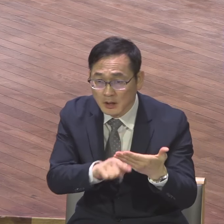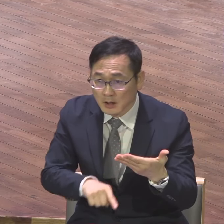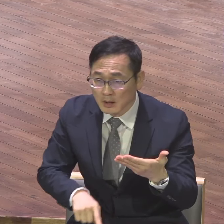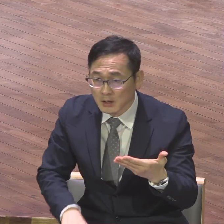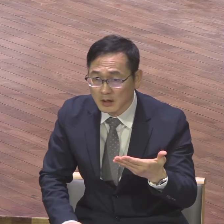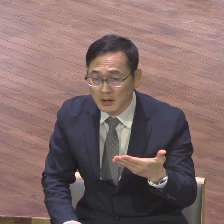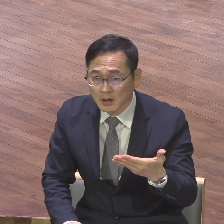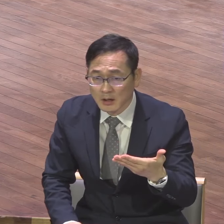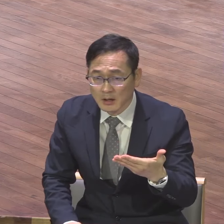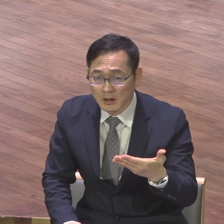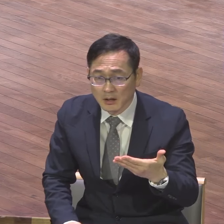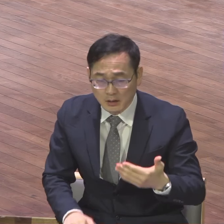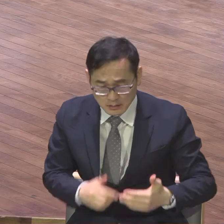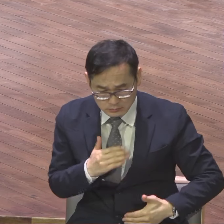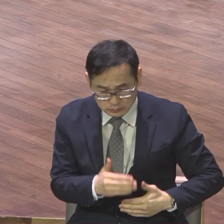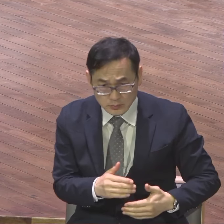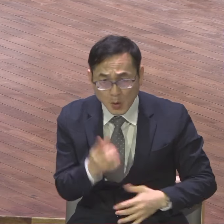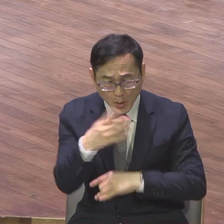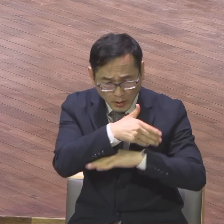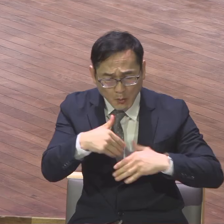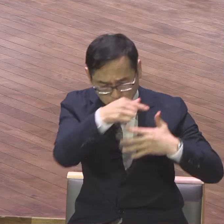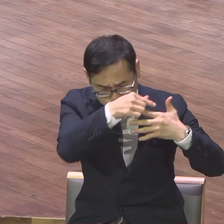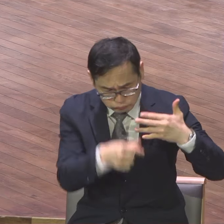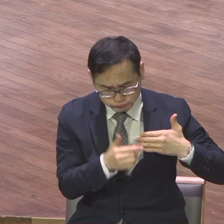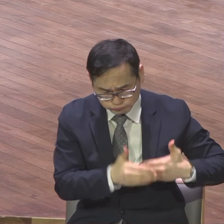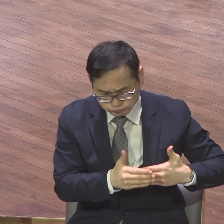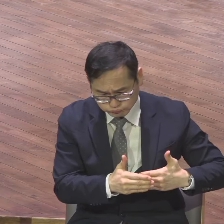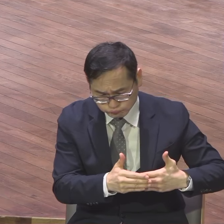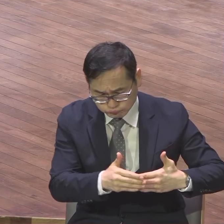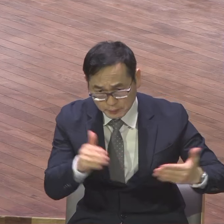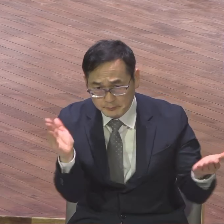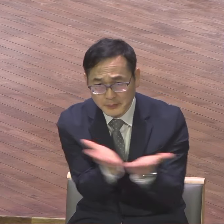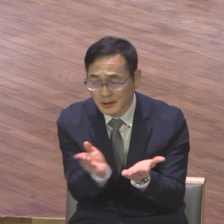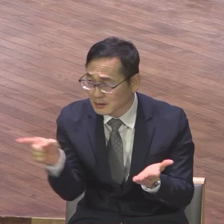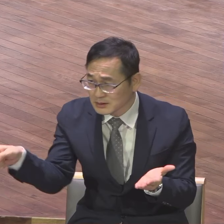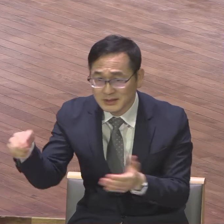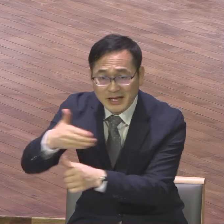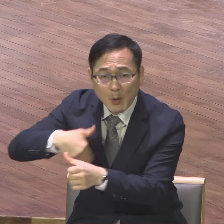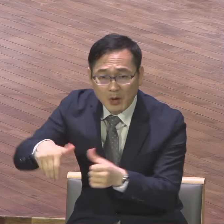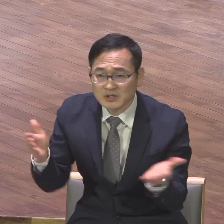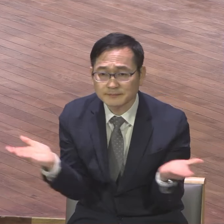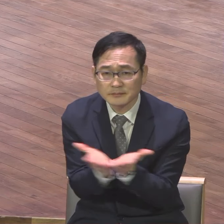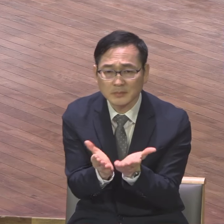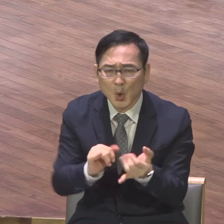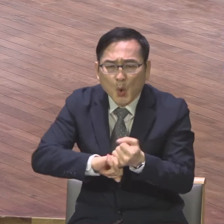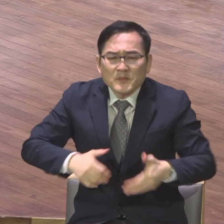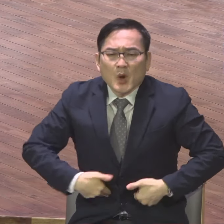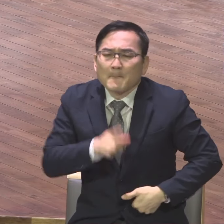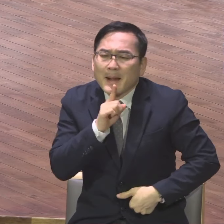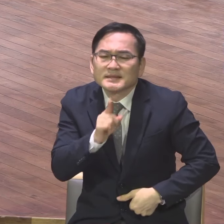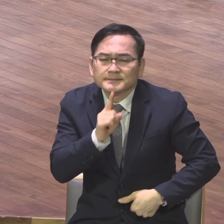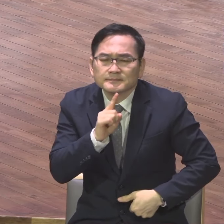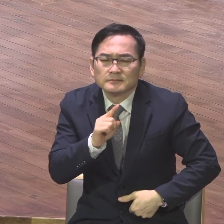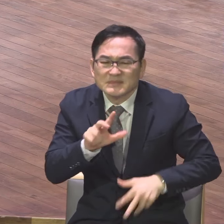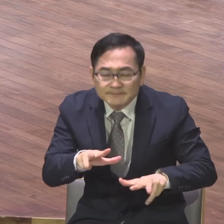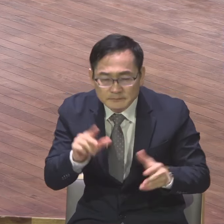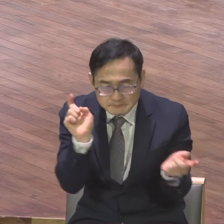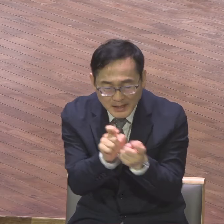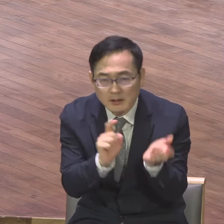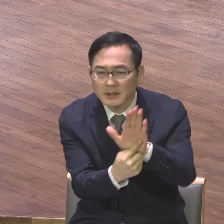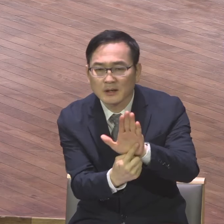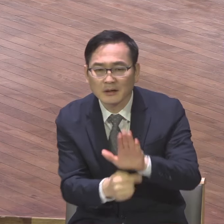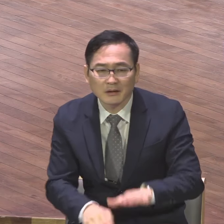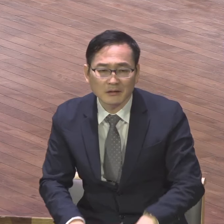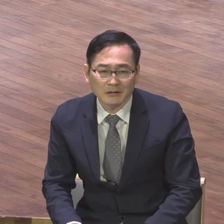놀란다니까요. 야, 이 강의 설교의 능력이 이런 거구나. 지금 우리 교회 지금 필요한 이 시간표에 필요한 게